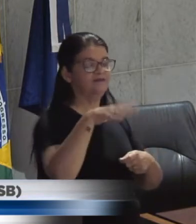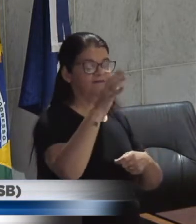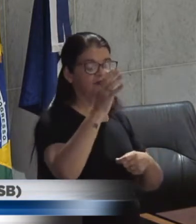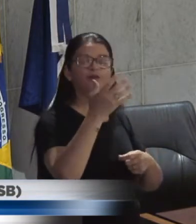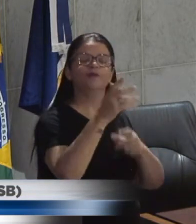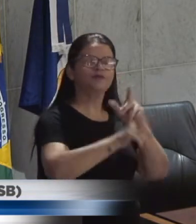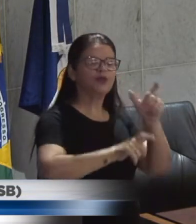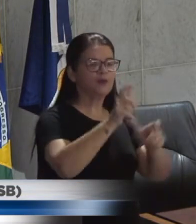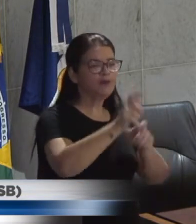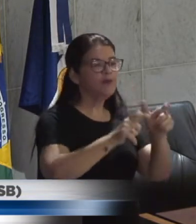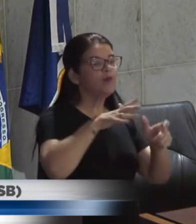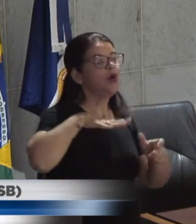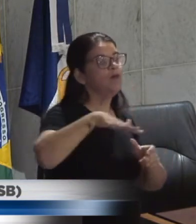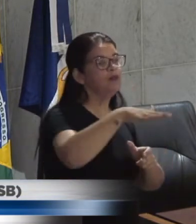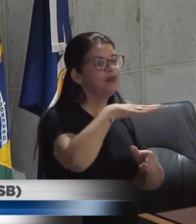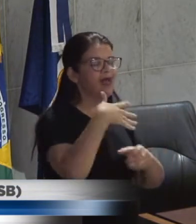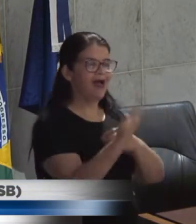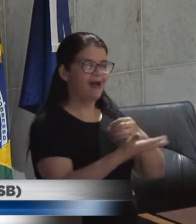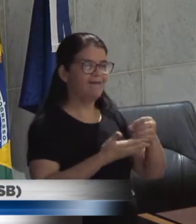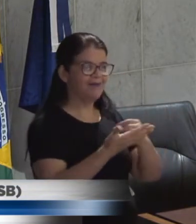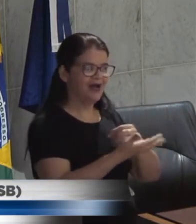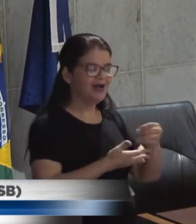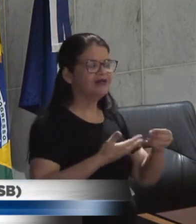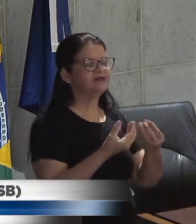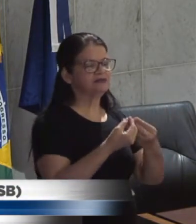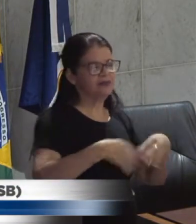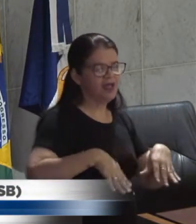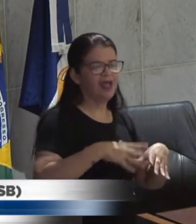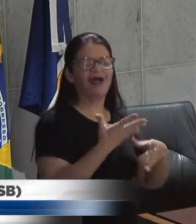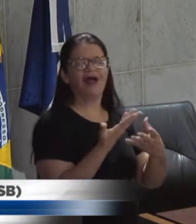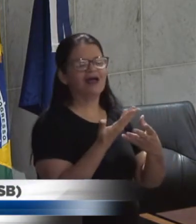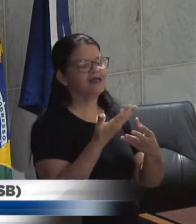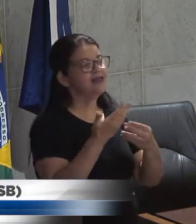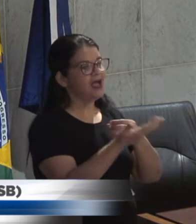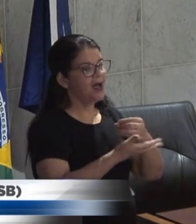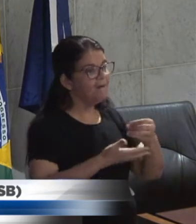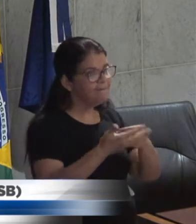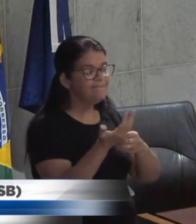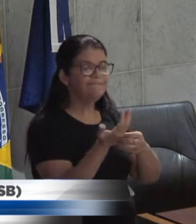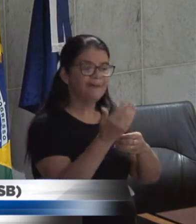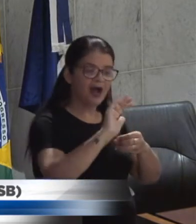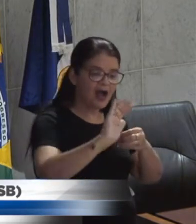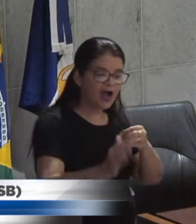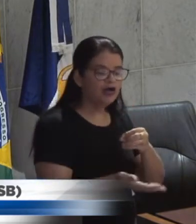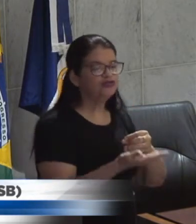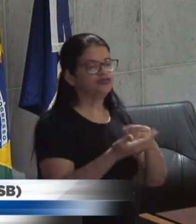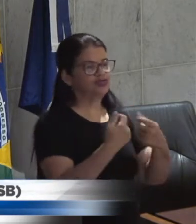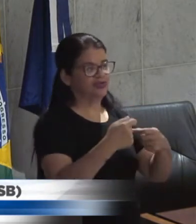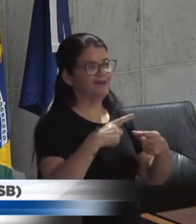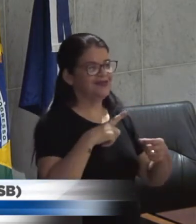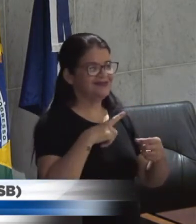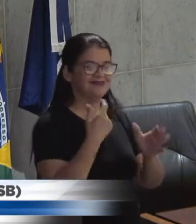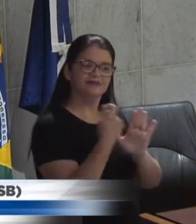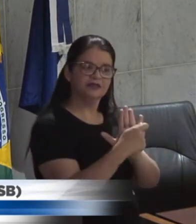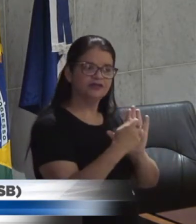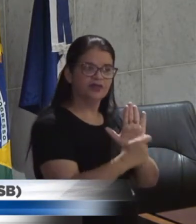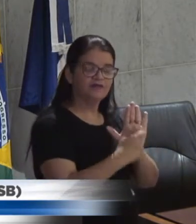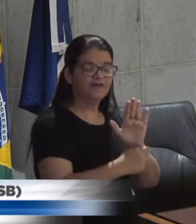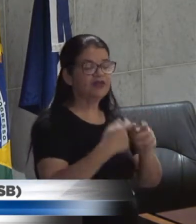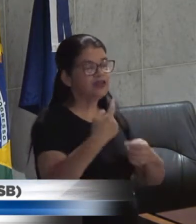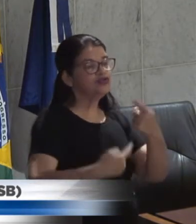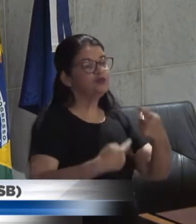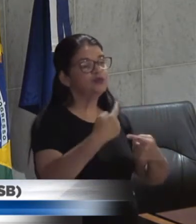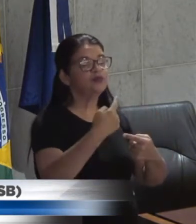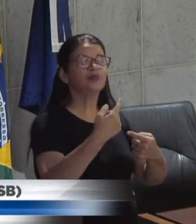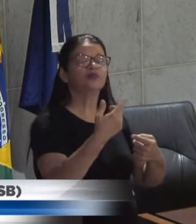ação popular. A base afetada, a base do SINSPREV, a base do servidor, a sociedade como um todo, a gente tem que subscrever, pegar, para poder fazer uma disputa política e mostrar,